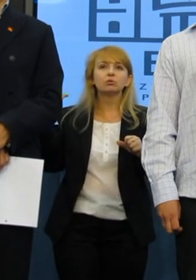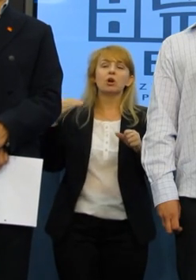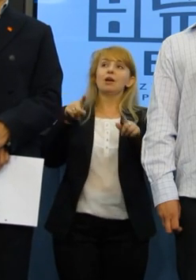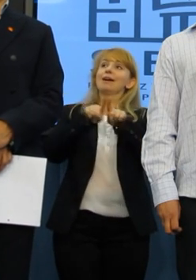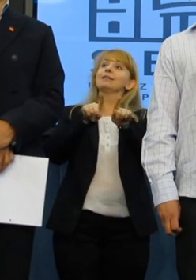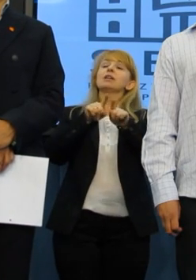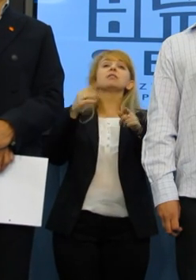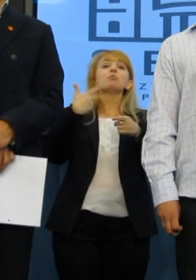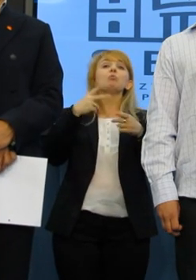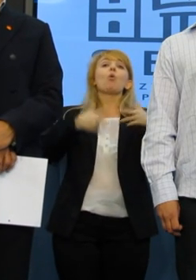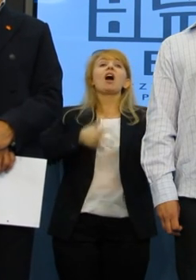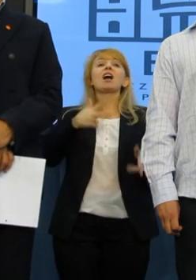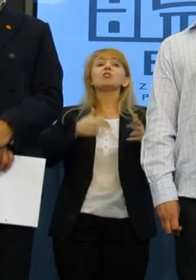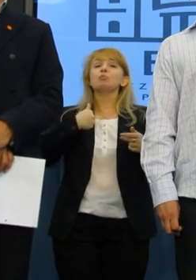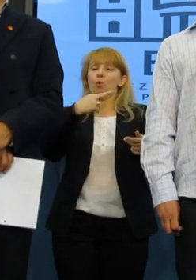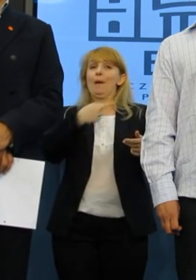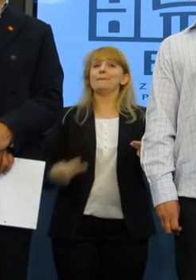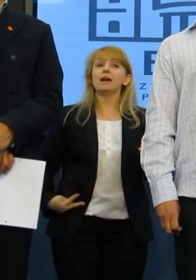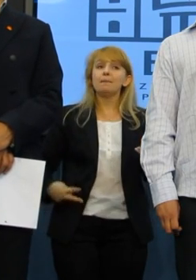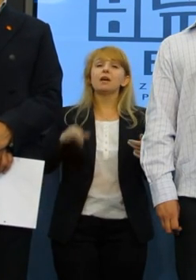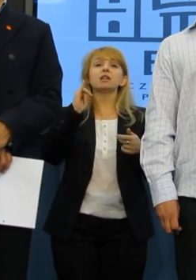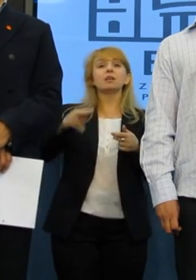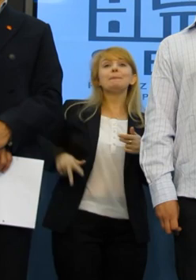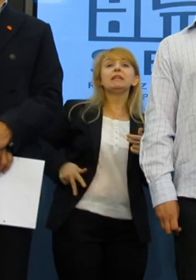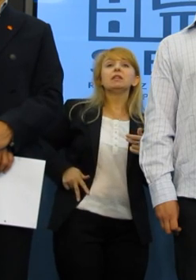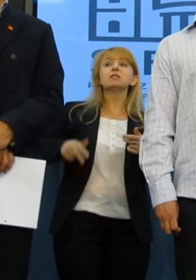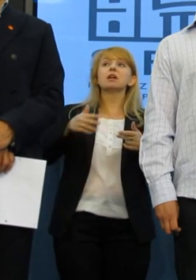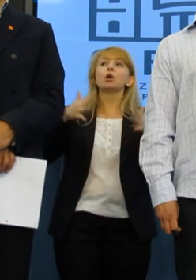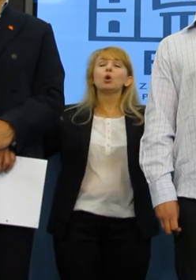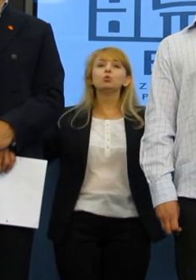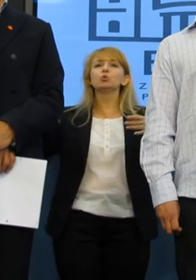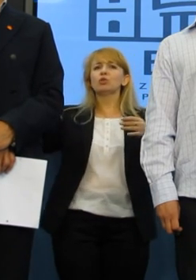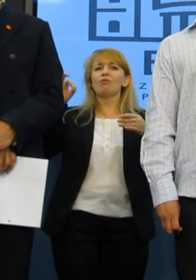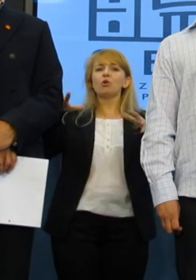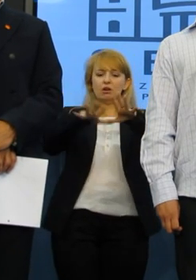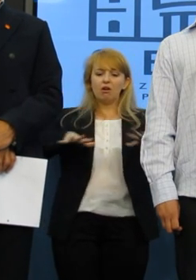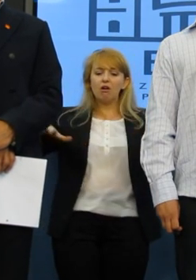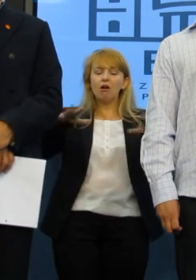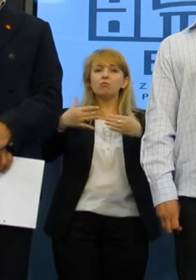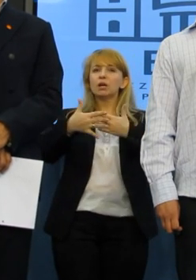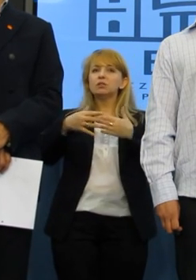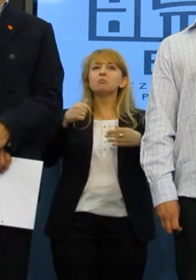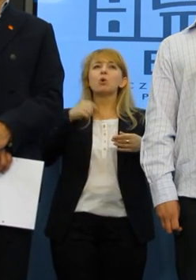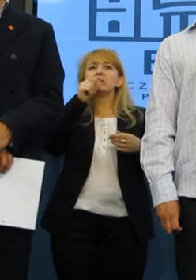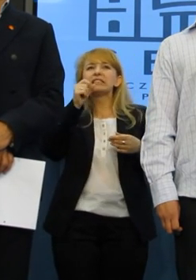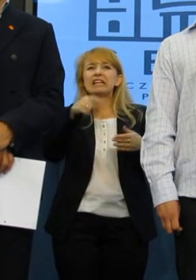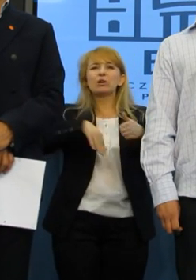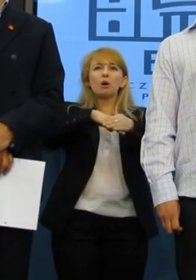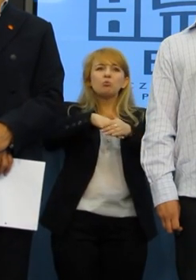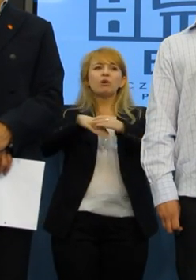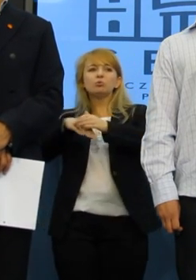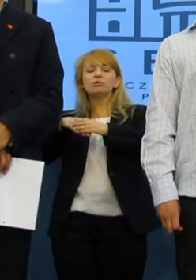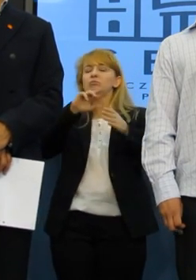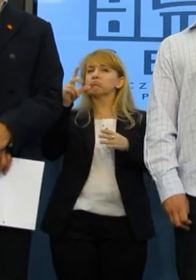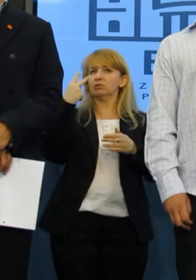działy w okresie, kiedy Kaczyński był premierem, jak wielu ministrów, czyli ludzi z jego najbliższego otoczenia, było oskarżanych o różnego rodzaju łapówki